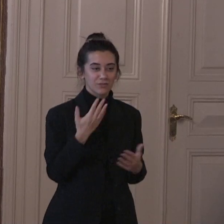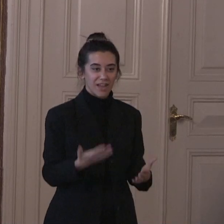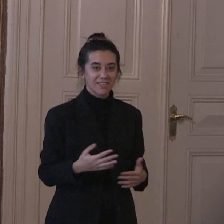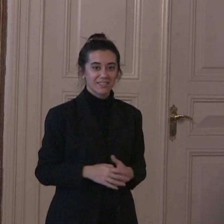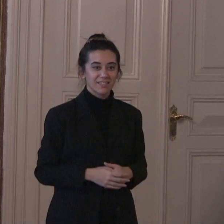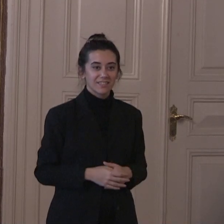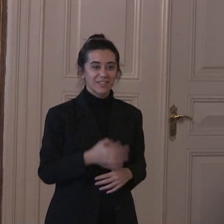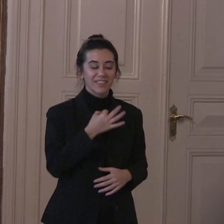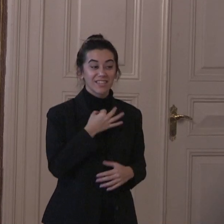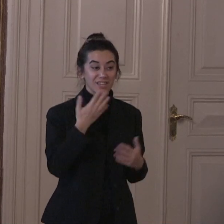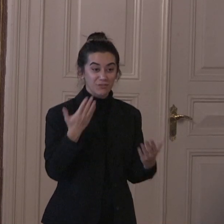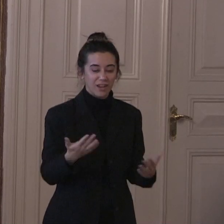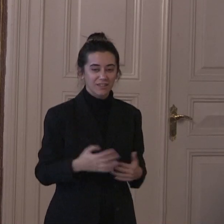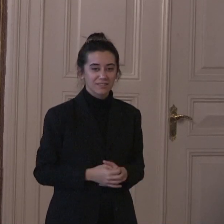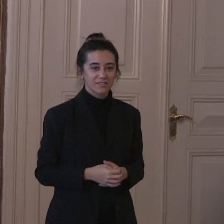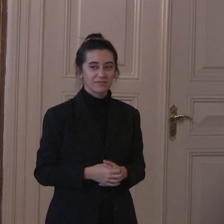Çok sağ olun.